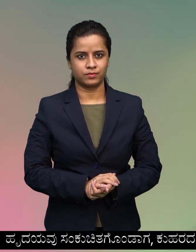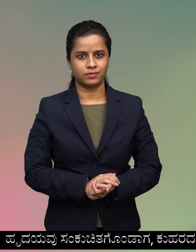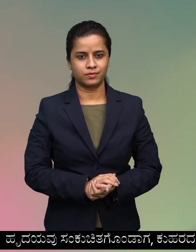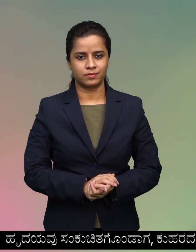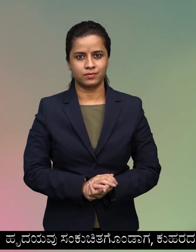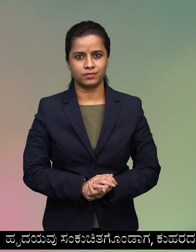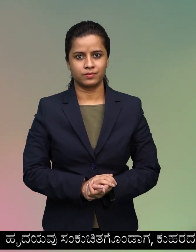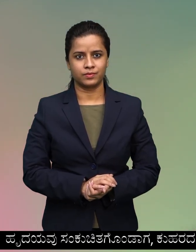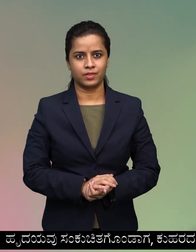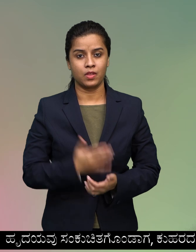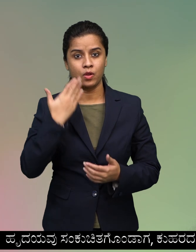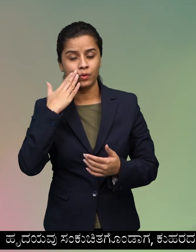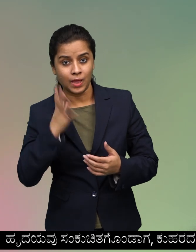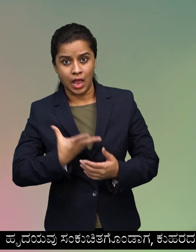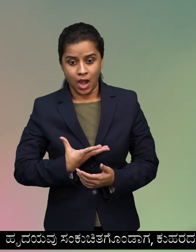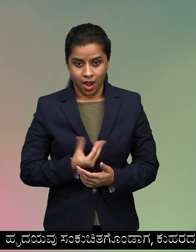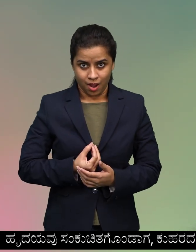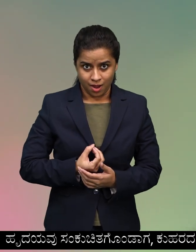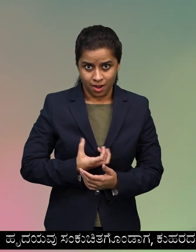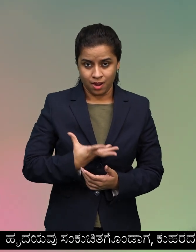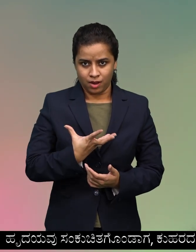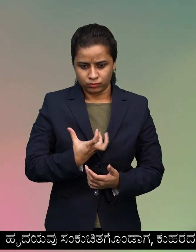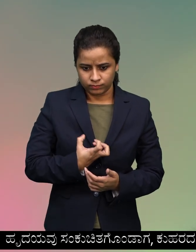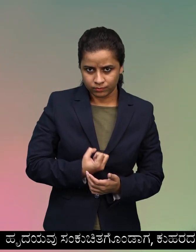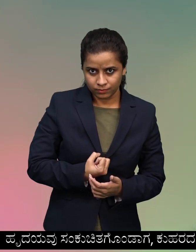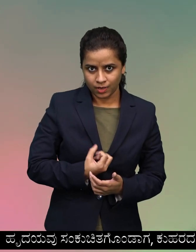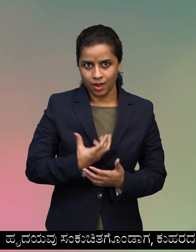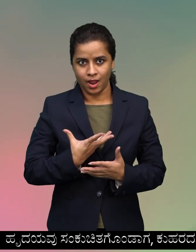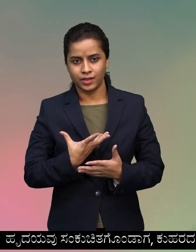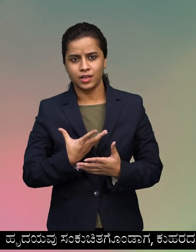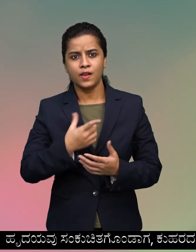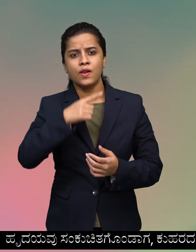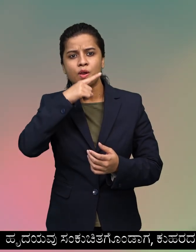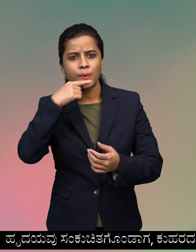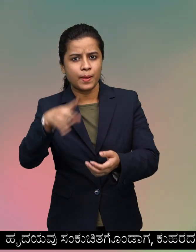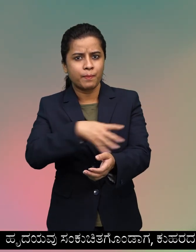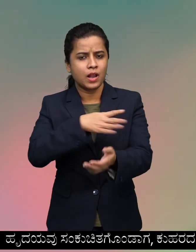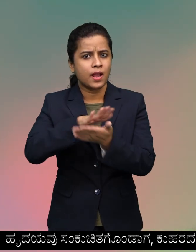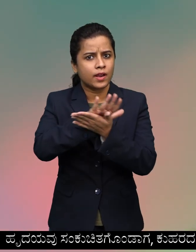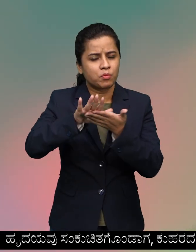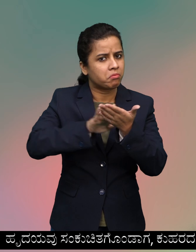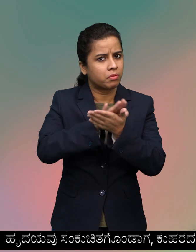ಹೃದಯವು ಸಂಕೋಚಿತಗೊಂಡಾಗ ಕುಹರದ ಯಾವುದೇ ರಕ್ತವು ಹೃತ್ಕರ್ಣಕ್ಕೆ ಹಿಂತಿರುಗಲು ಸಾಧ್ಯವಾಗಲಿಲ್ಲ.